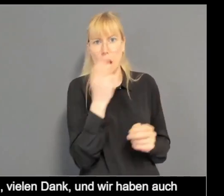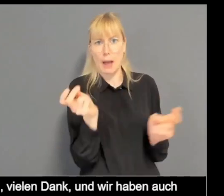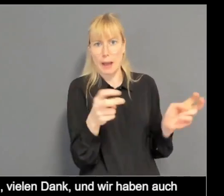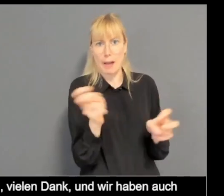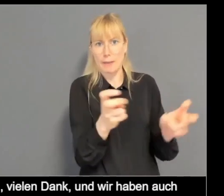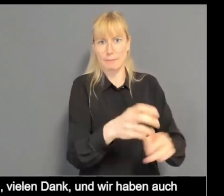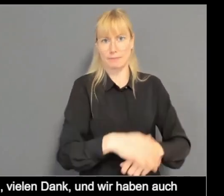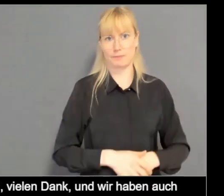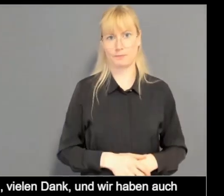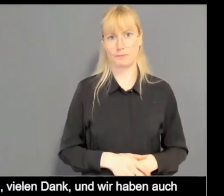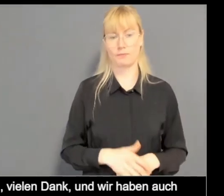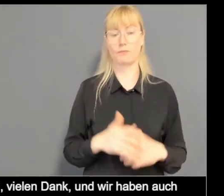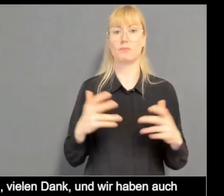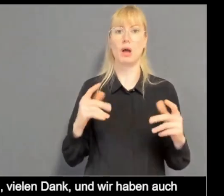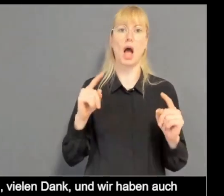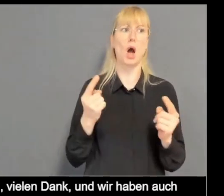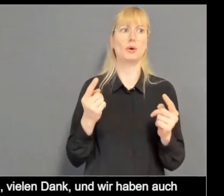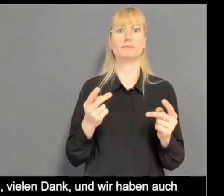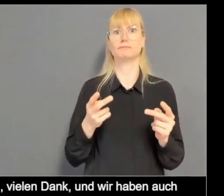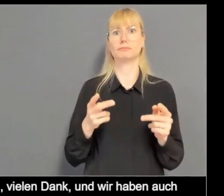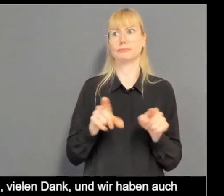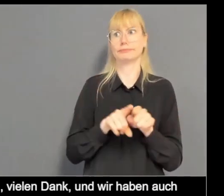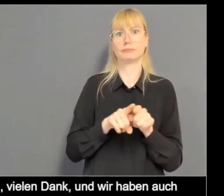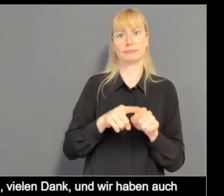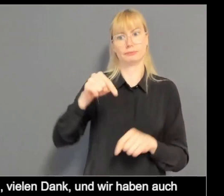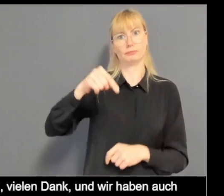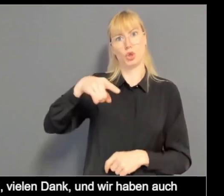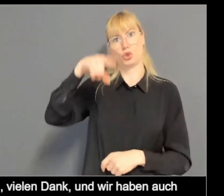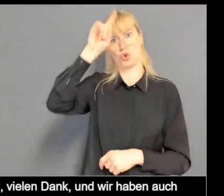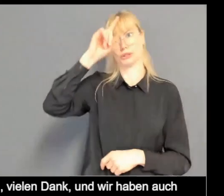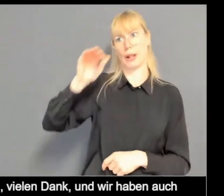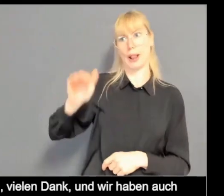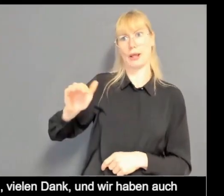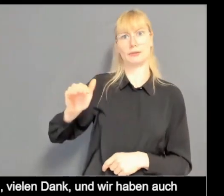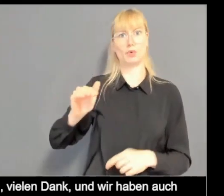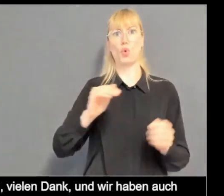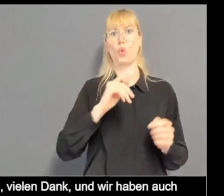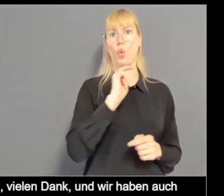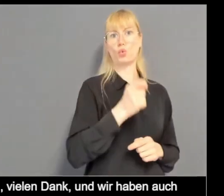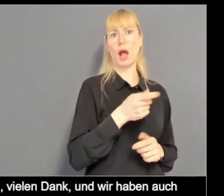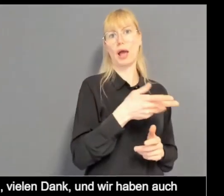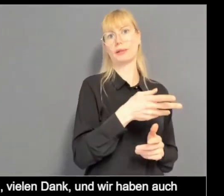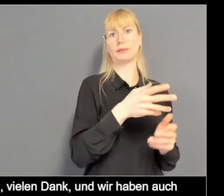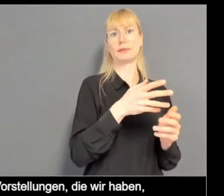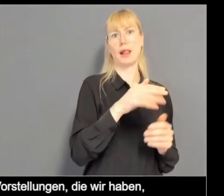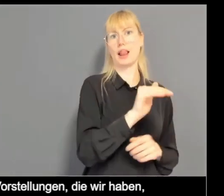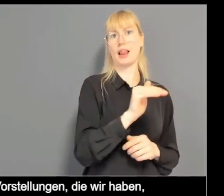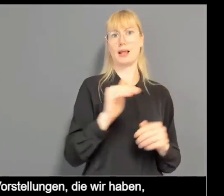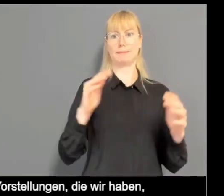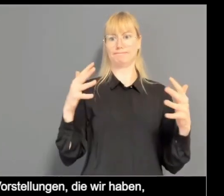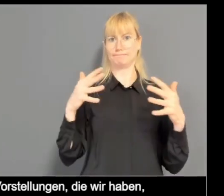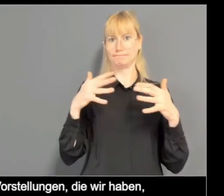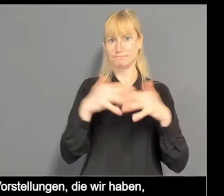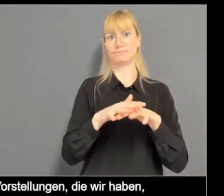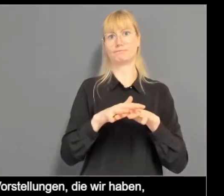Und drittens natürlich auch diese Möglichkeit, die Aufnahme in eine Regelklasse beziehungsweise in den regulären Unterricht, eher gedacht